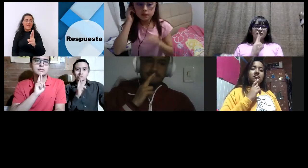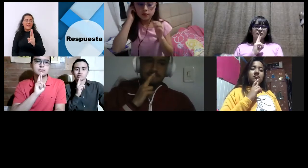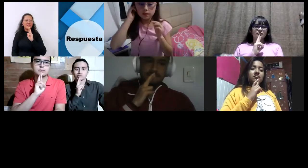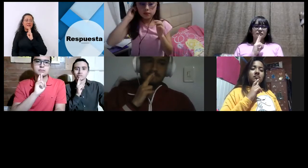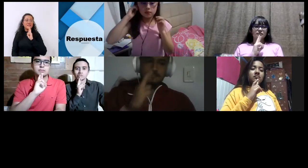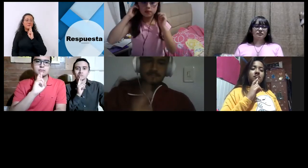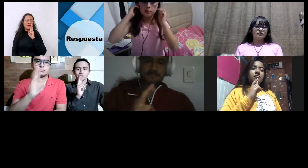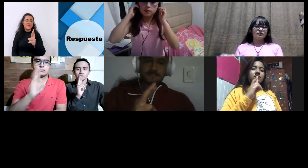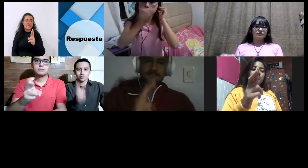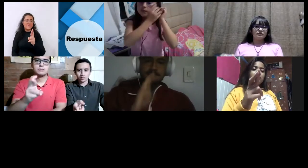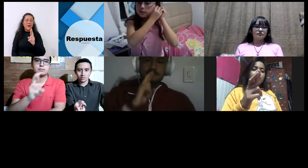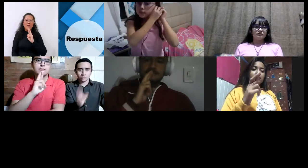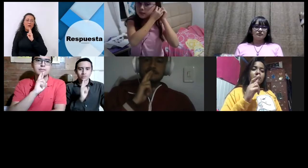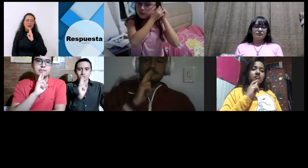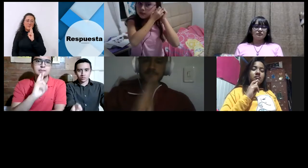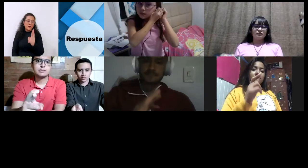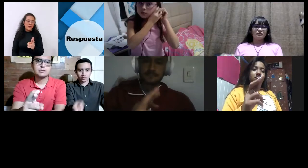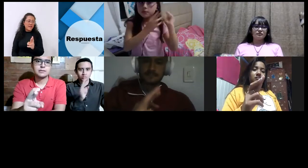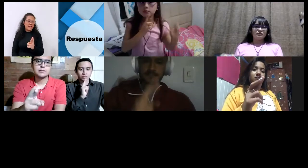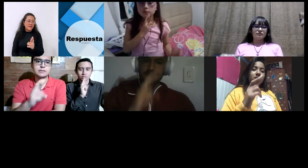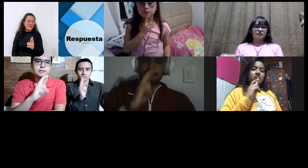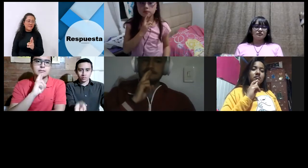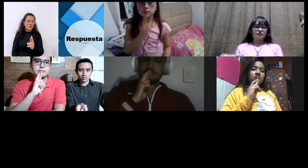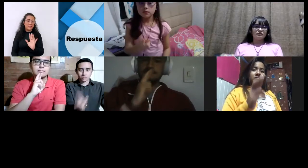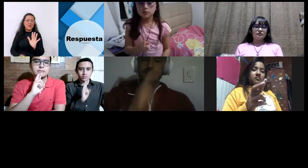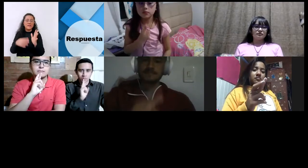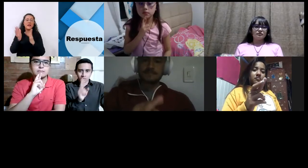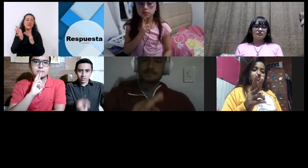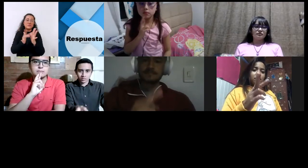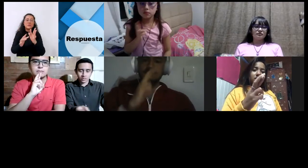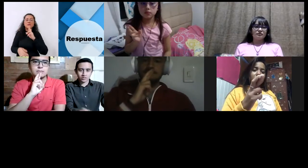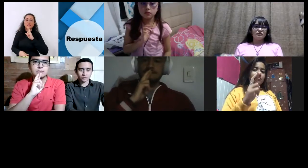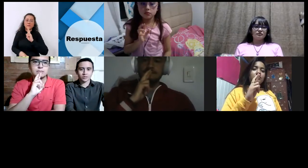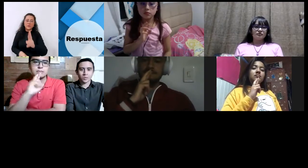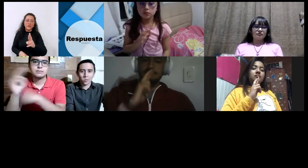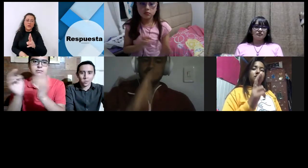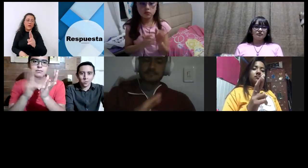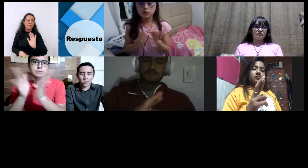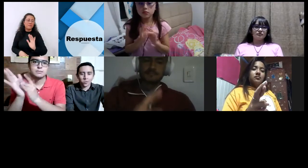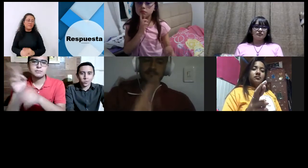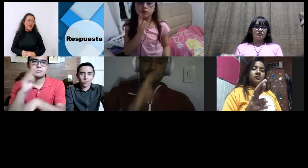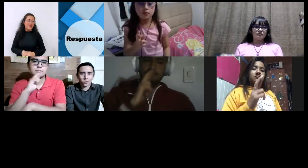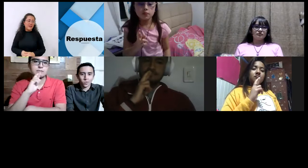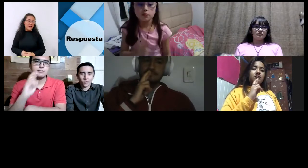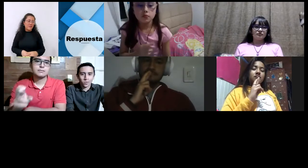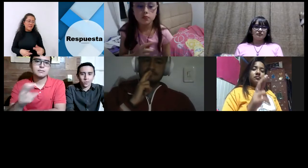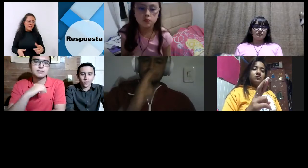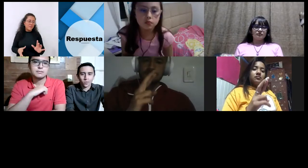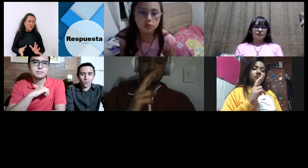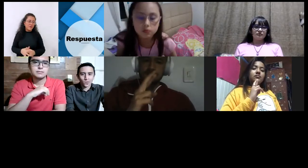adelante. Respuesta. O responder. Como decir, Jesús respondió a los discípulos o